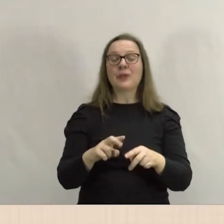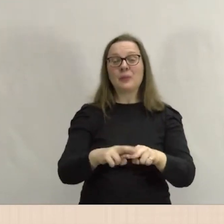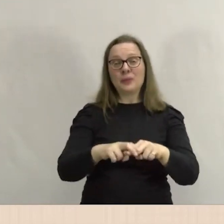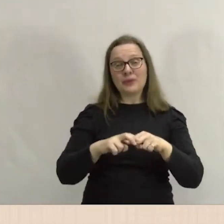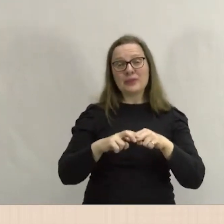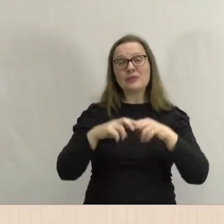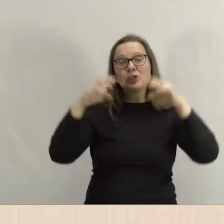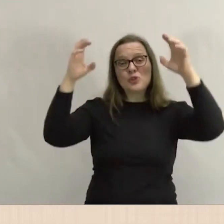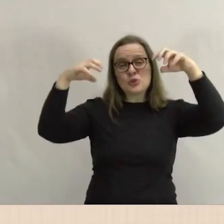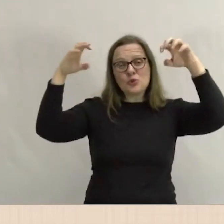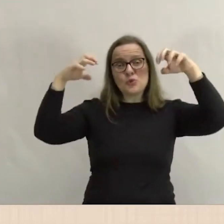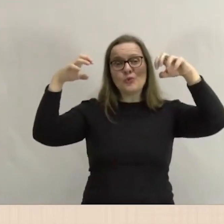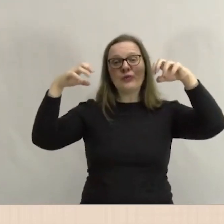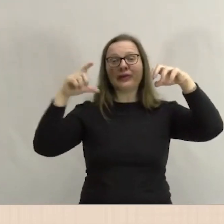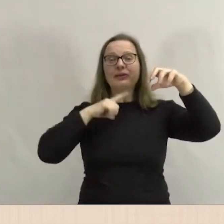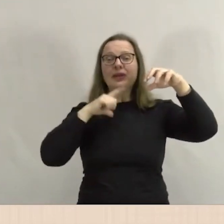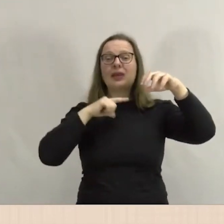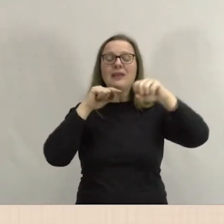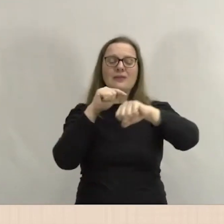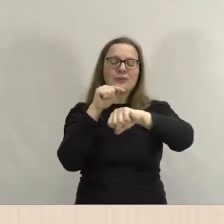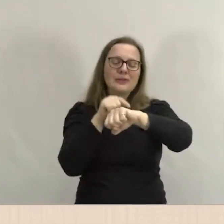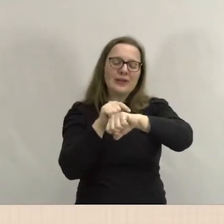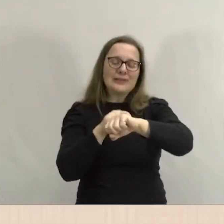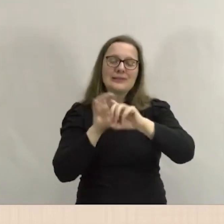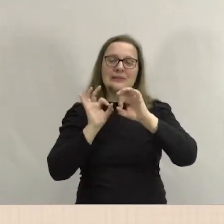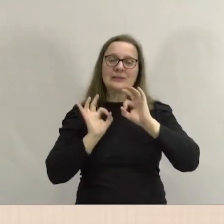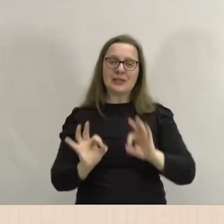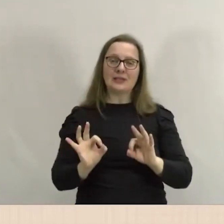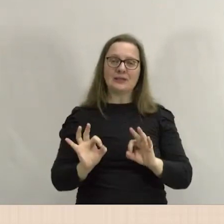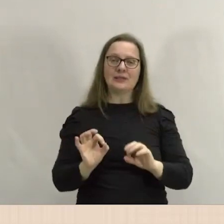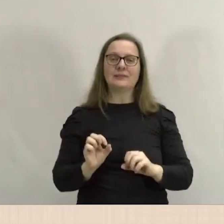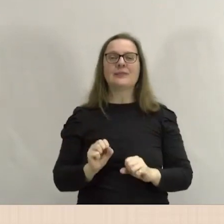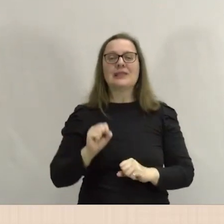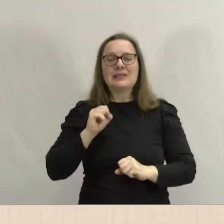A igreja hoje está debaixo da bênção de Deus.